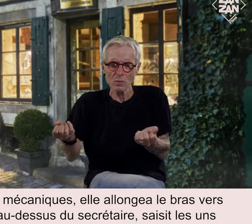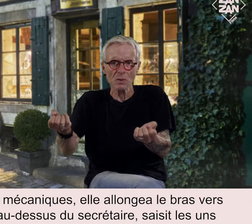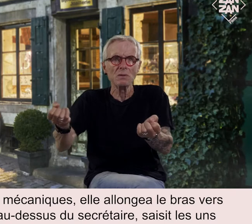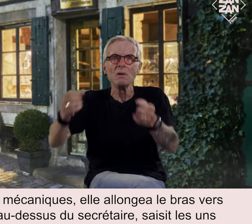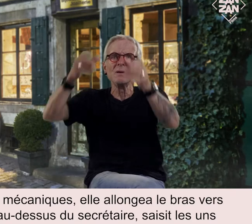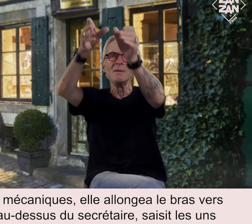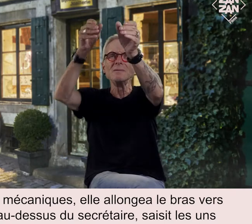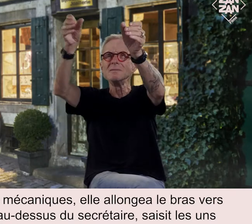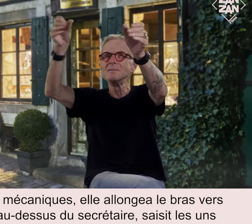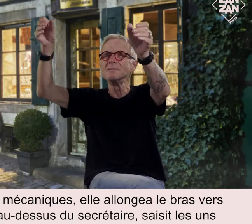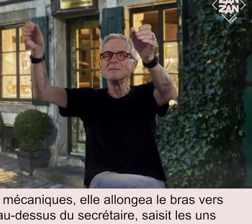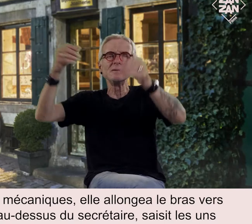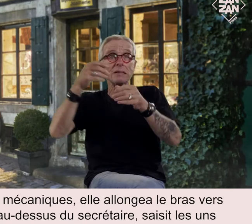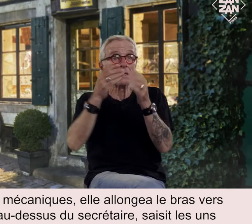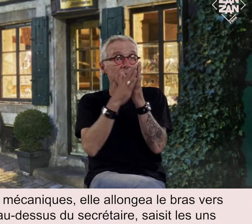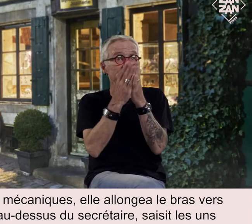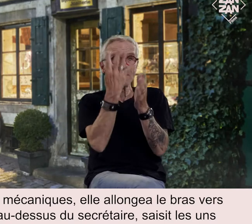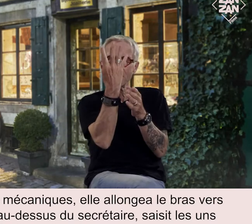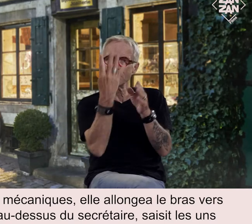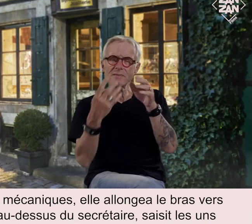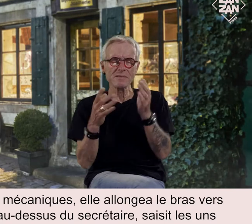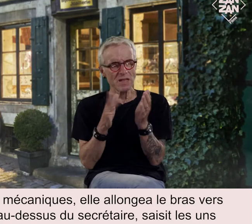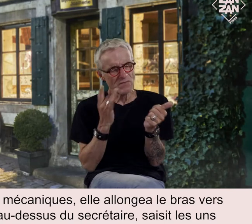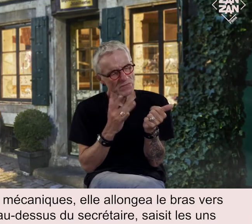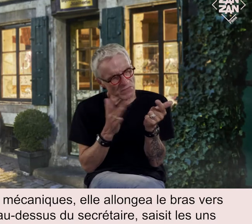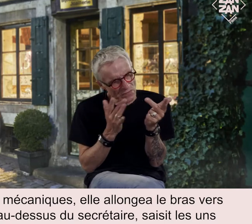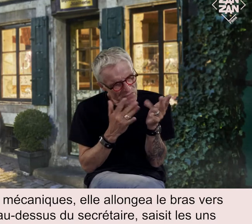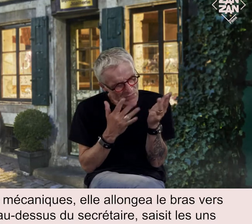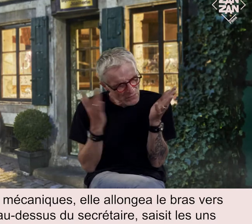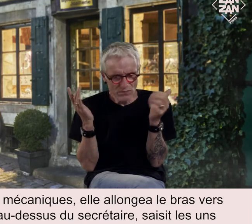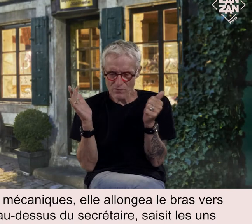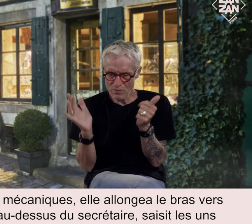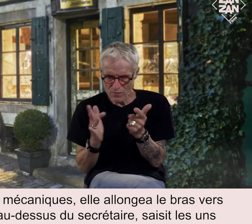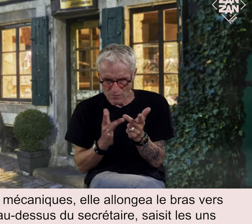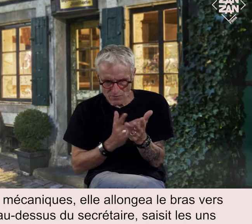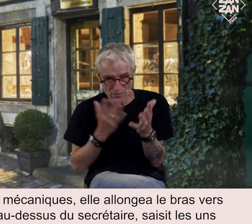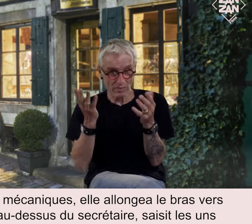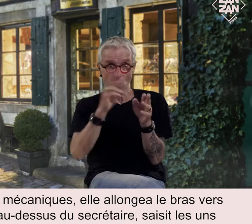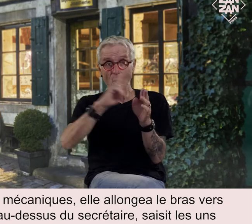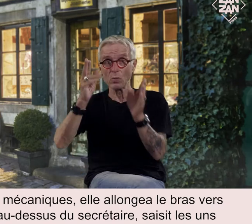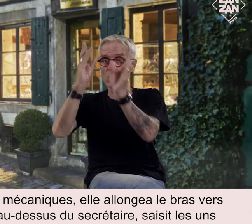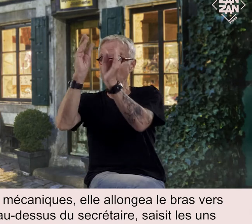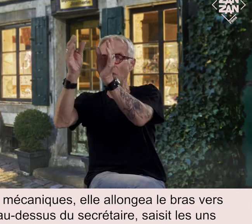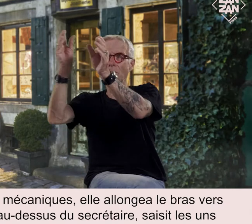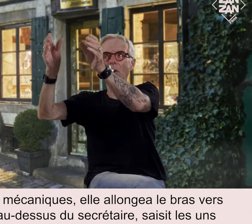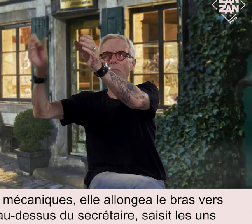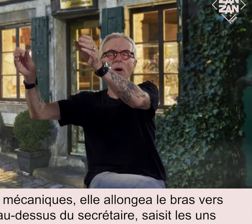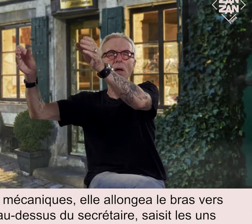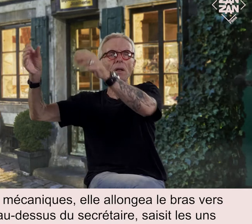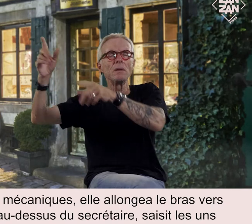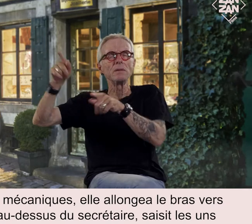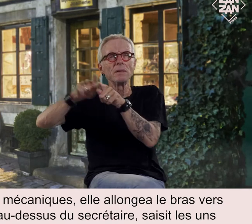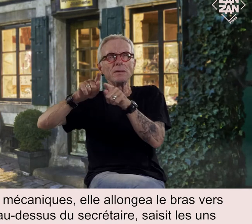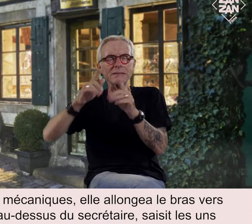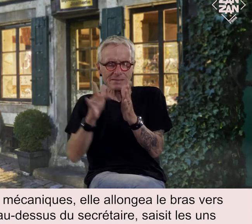saisit les uns après les autres quatre livres qu'elle feuilleta distraitement et remit en place et finit par trouver